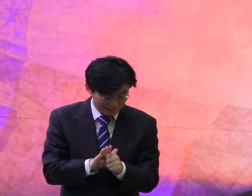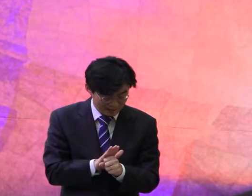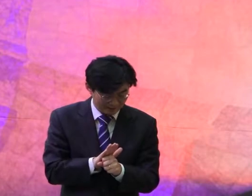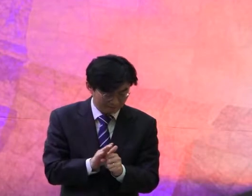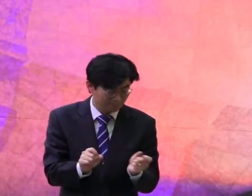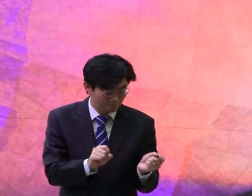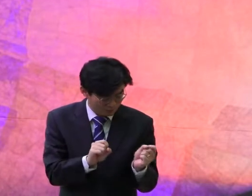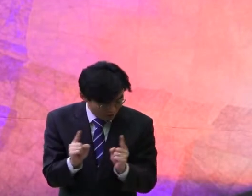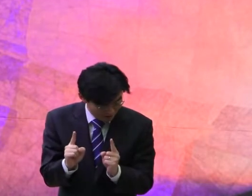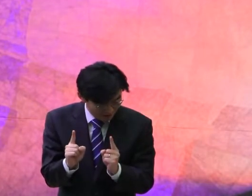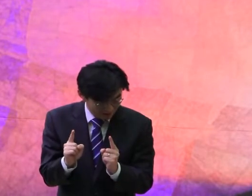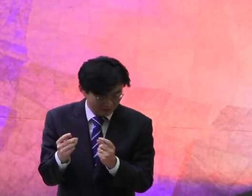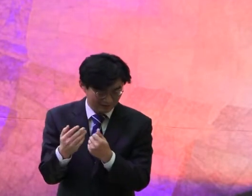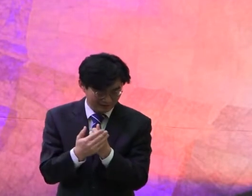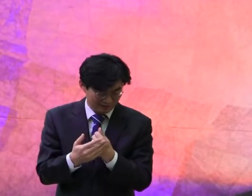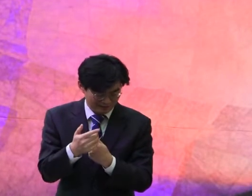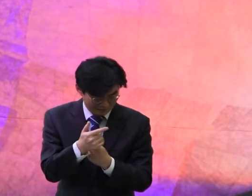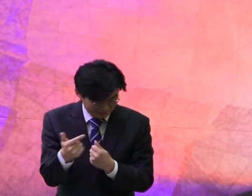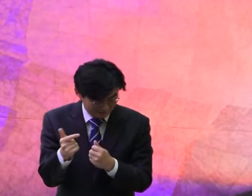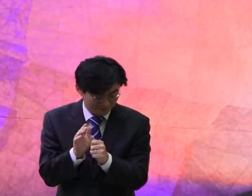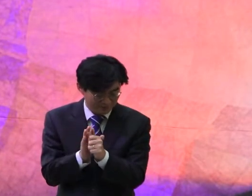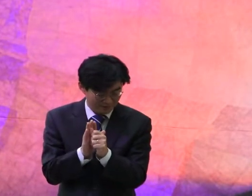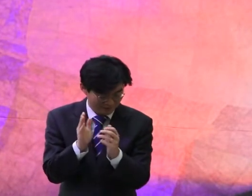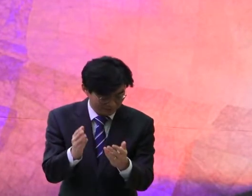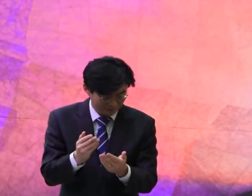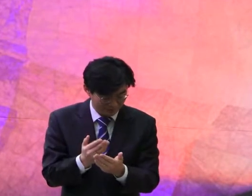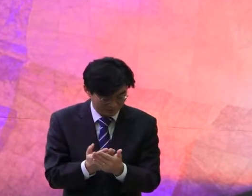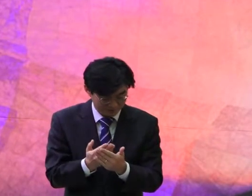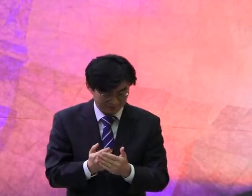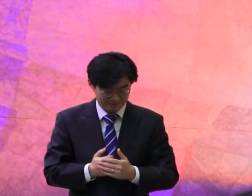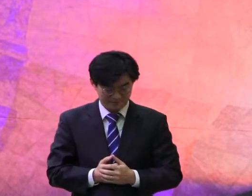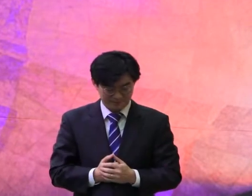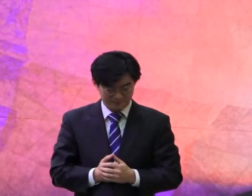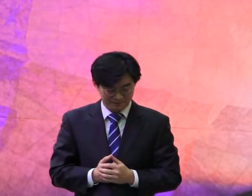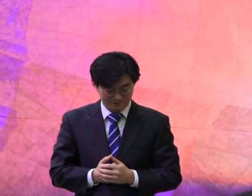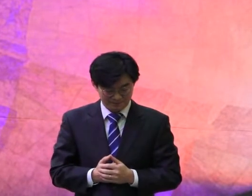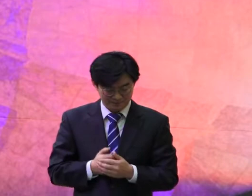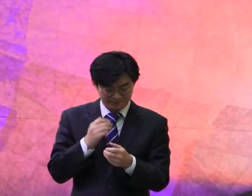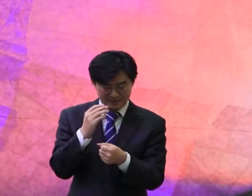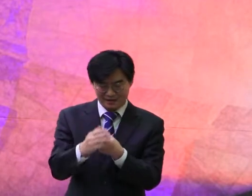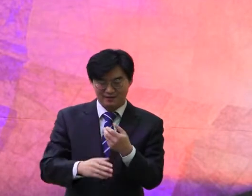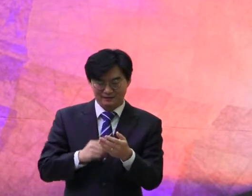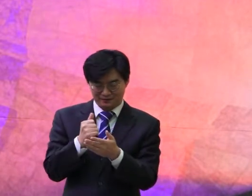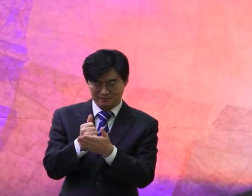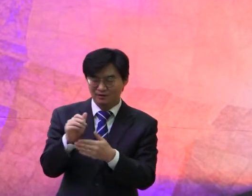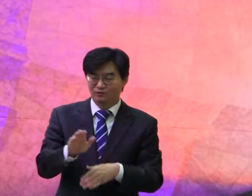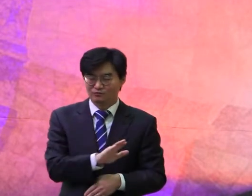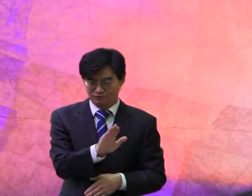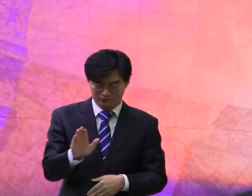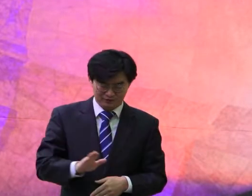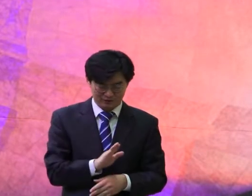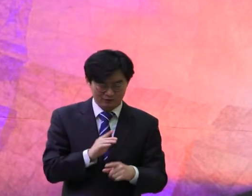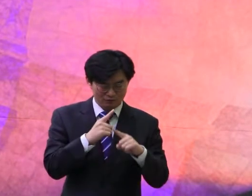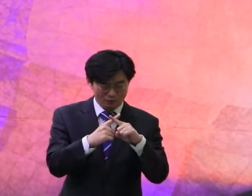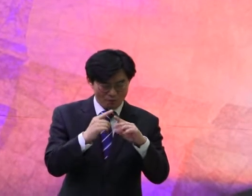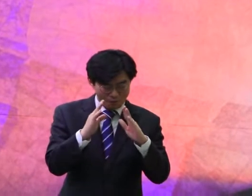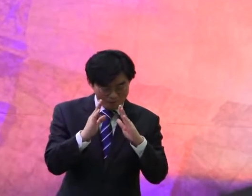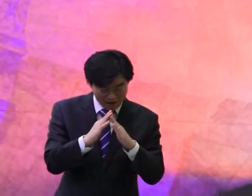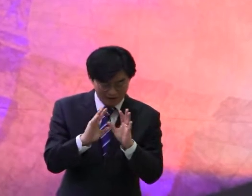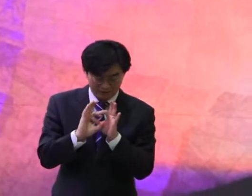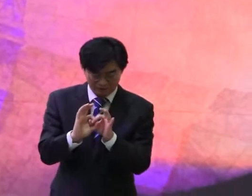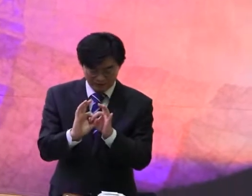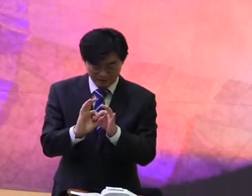하여 주시옵소서. 재범을 준비하는 이때 하나님이 우리 교회를 통해 이루고자